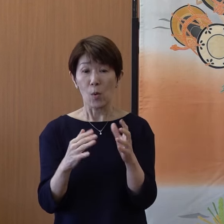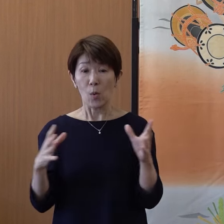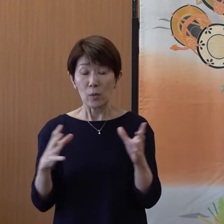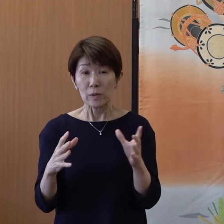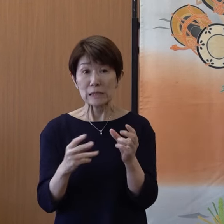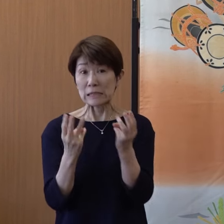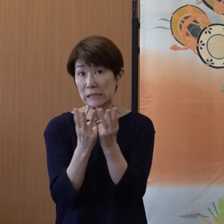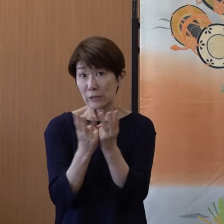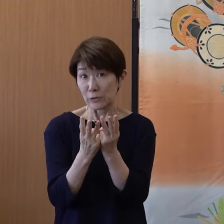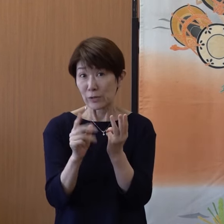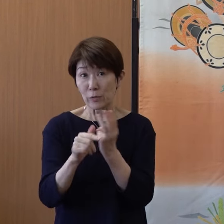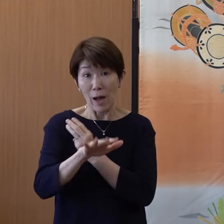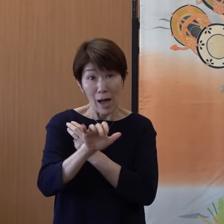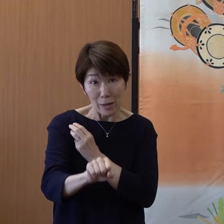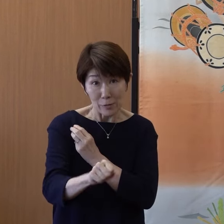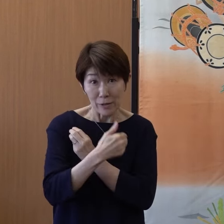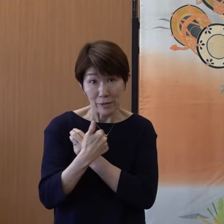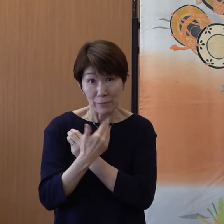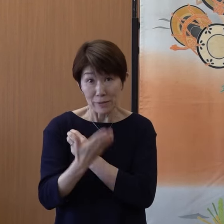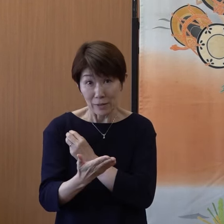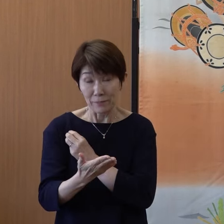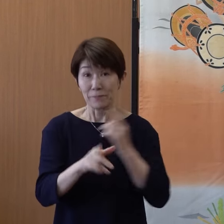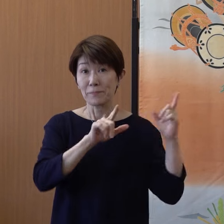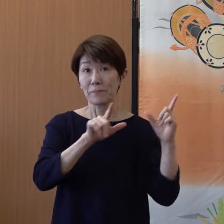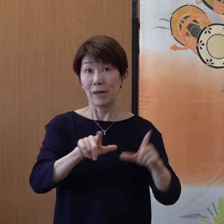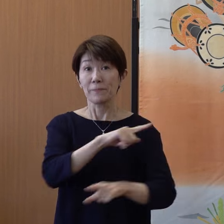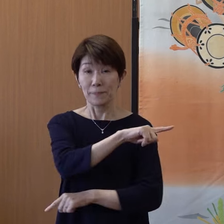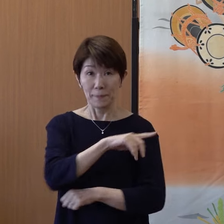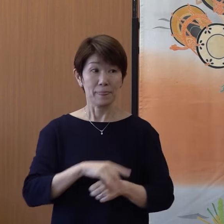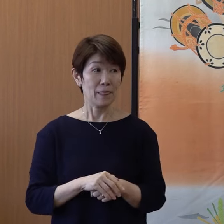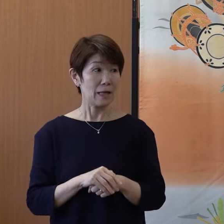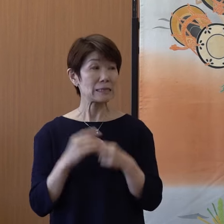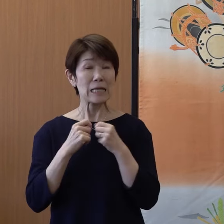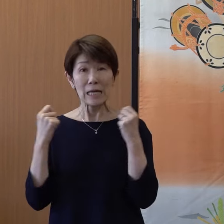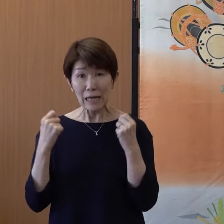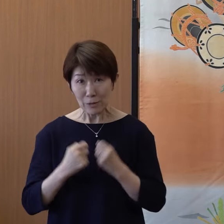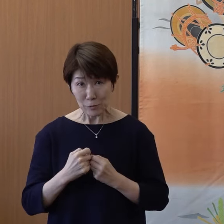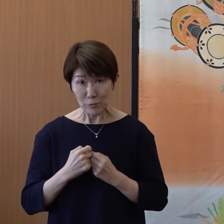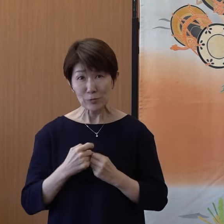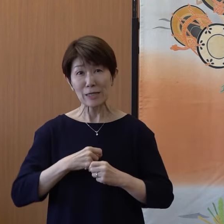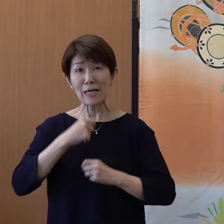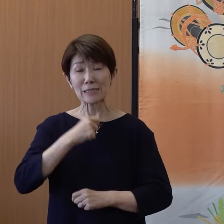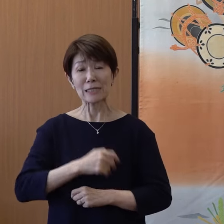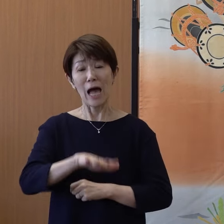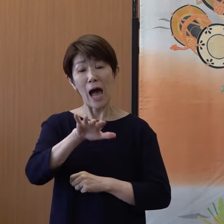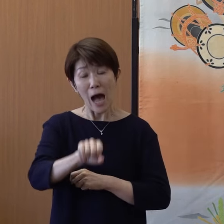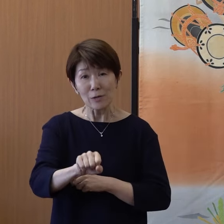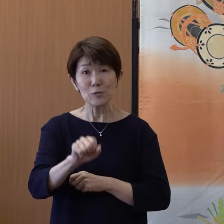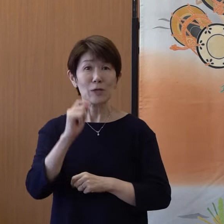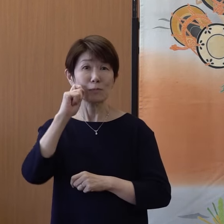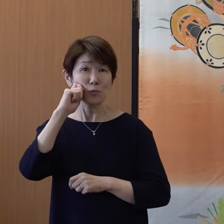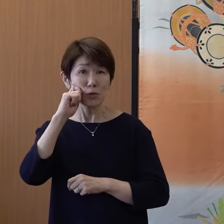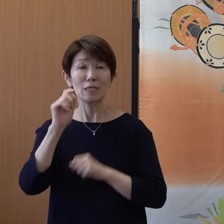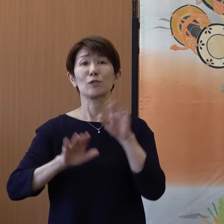されているんでしょうか。 正確な把握が難しい、状況です。